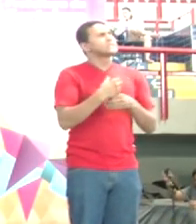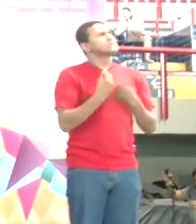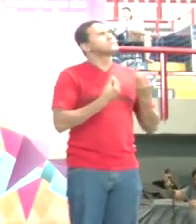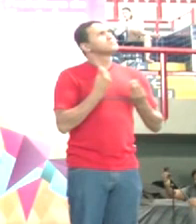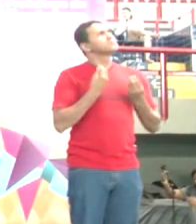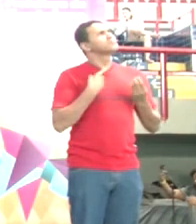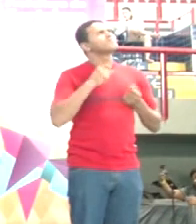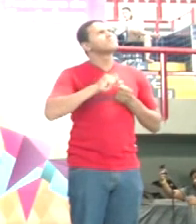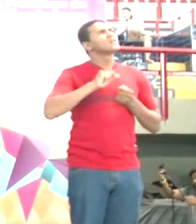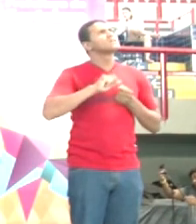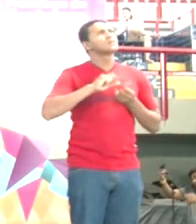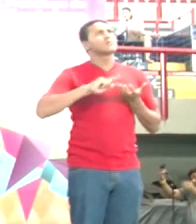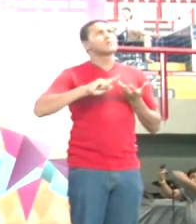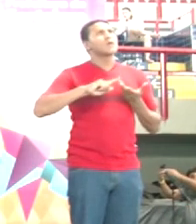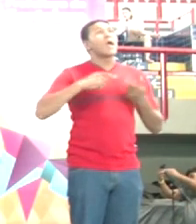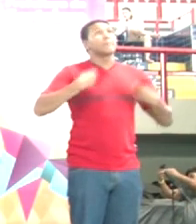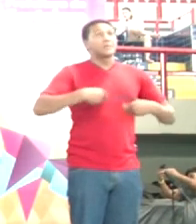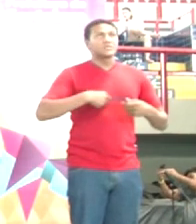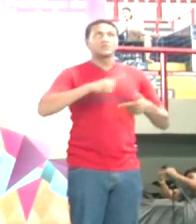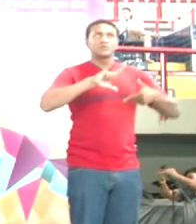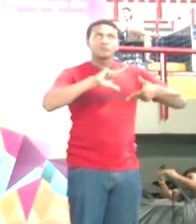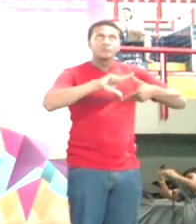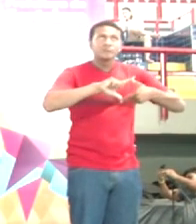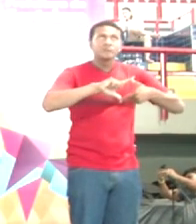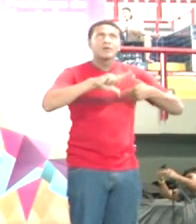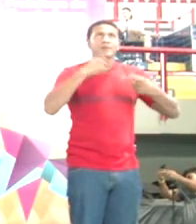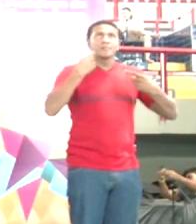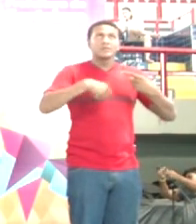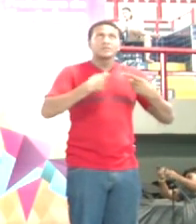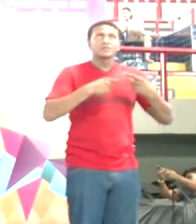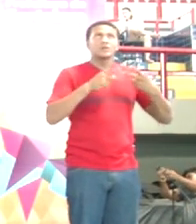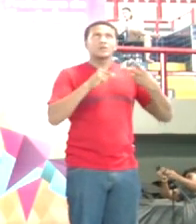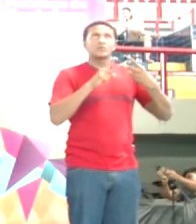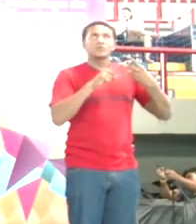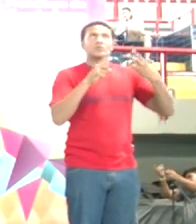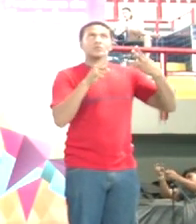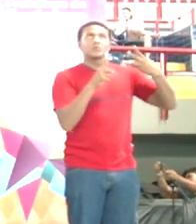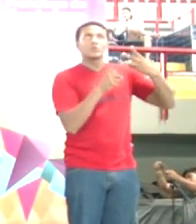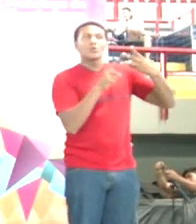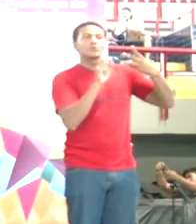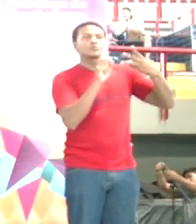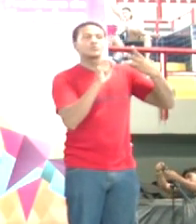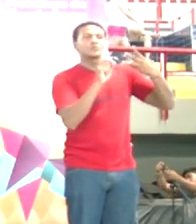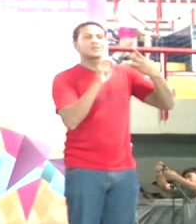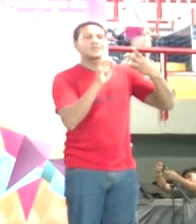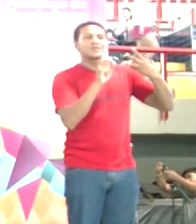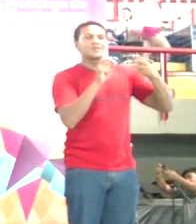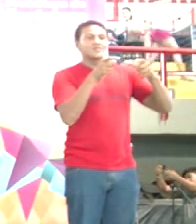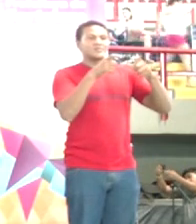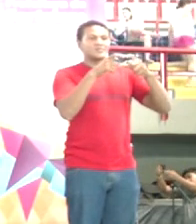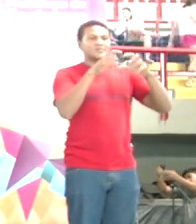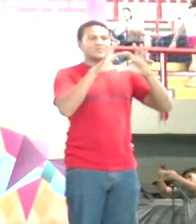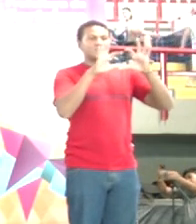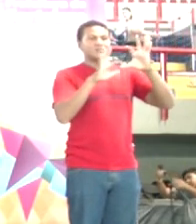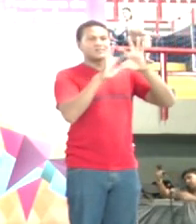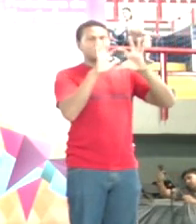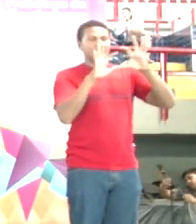cilindro? Um retângulo e 2 círculos. O retângulo eu